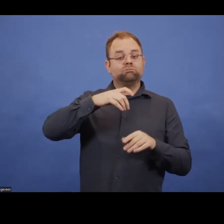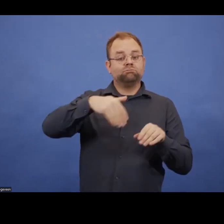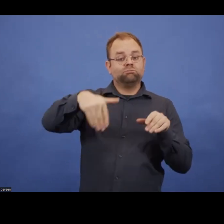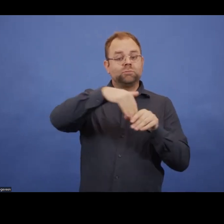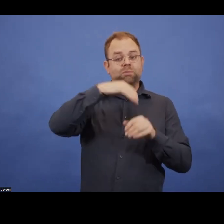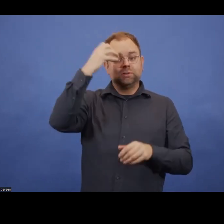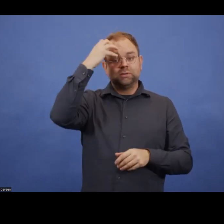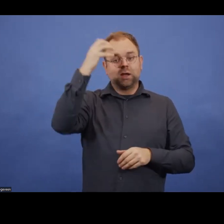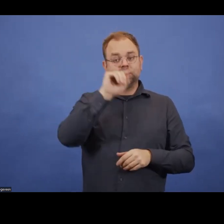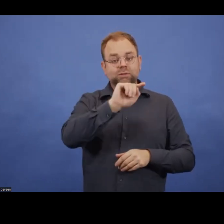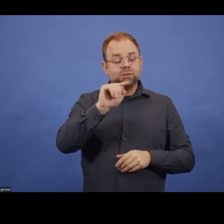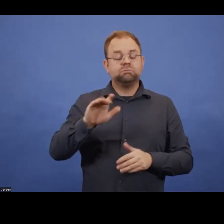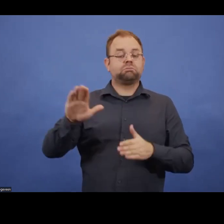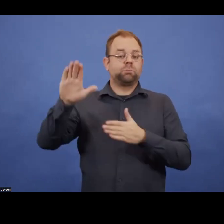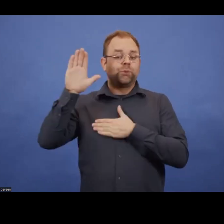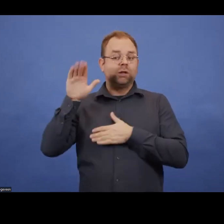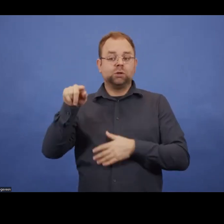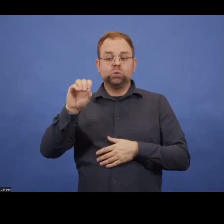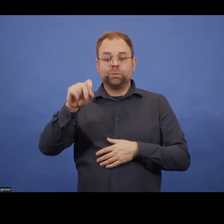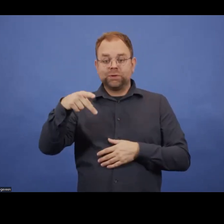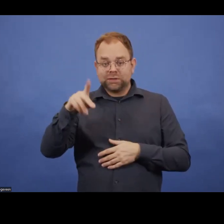pues son muy bienvenidas.